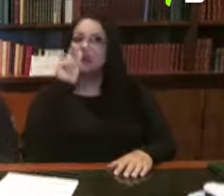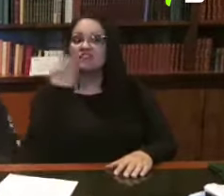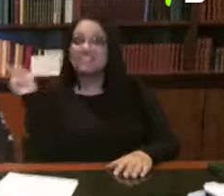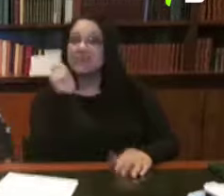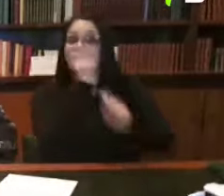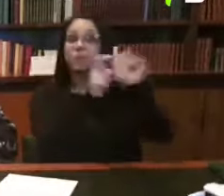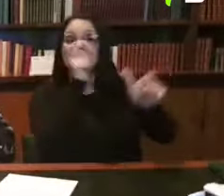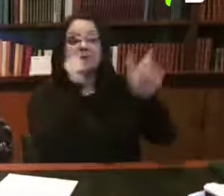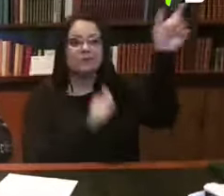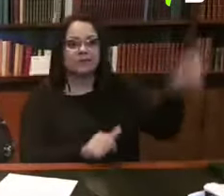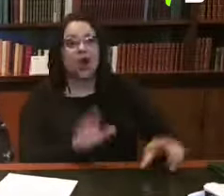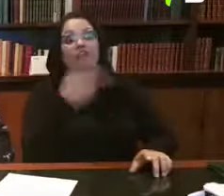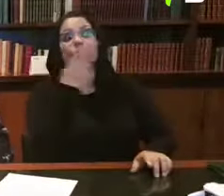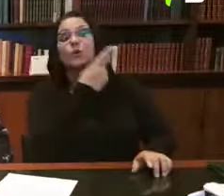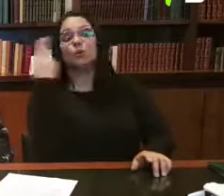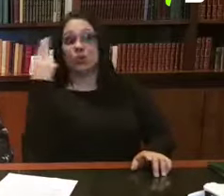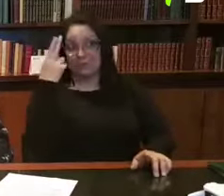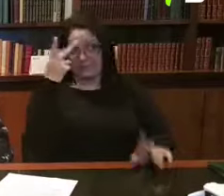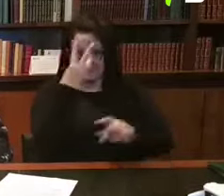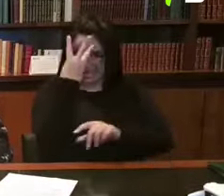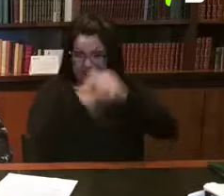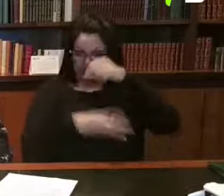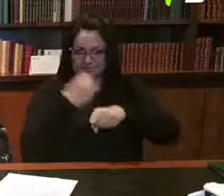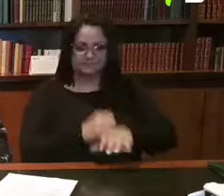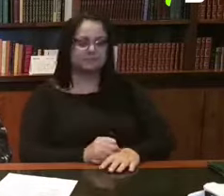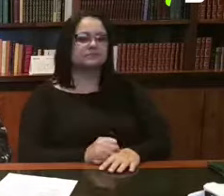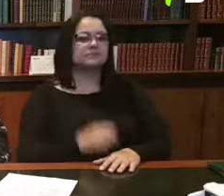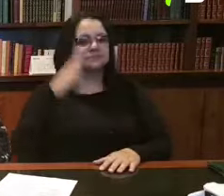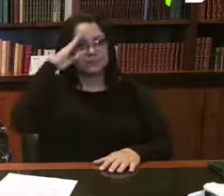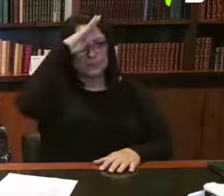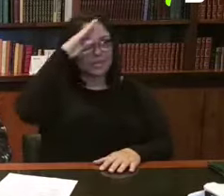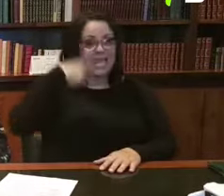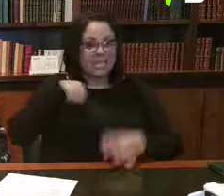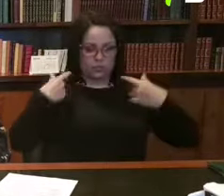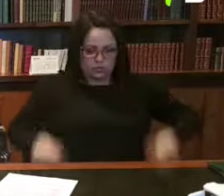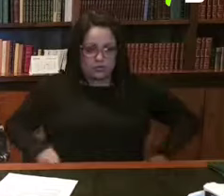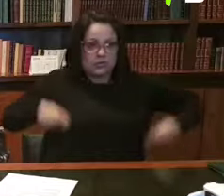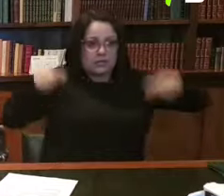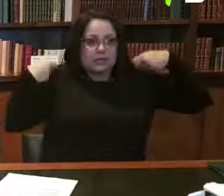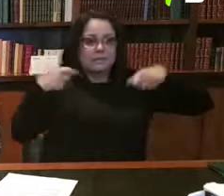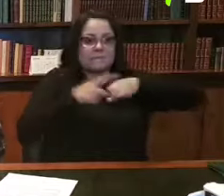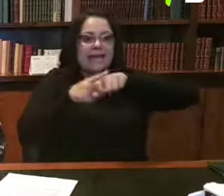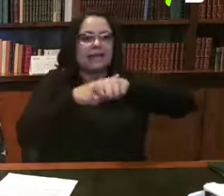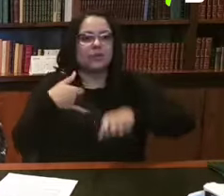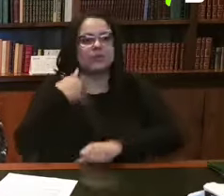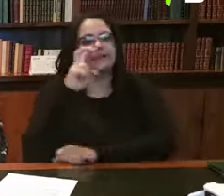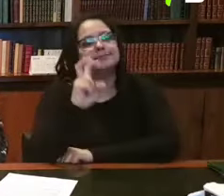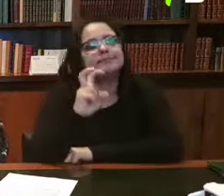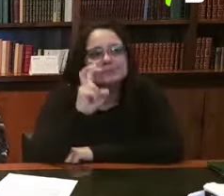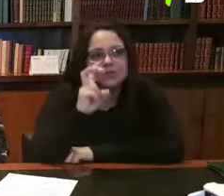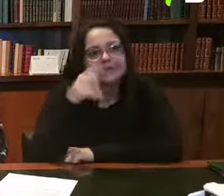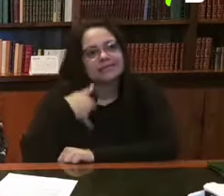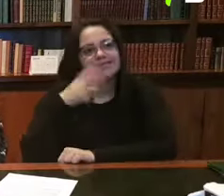saiu na revista época meu respeito 3 anos atrás o que eu saía pelado na rua eu tinha cinco anos de idade segundo a